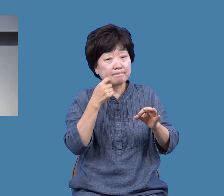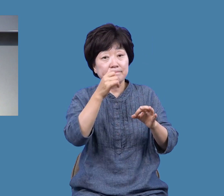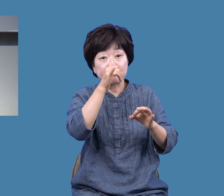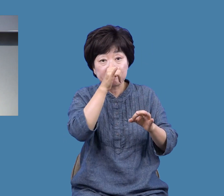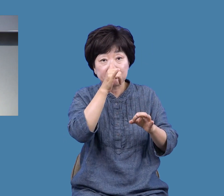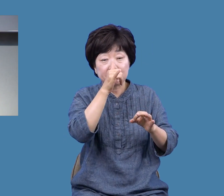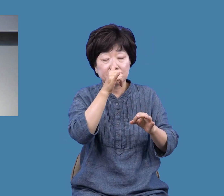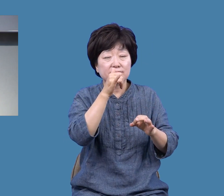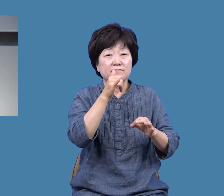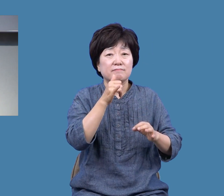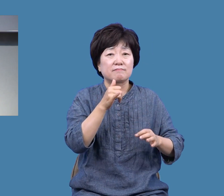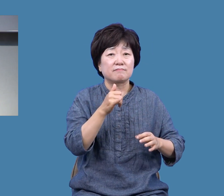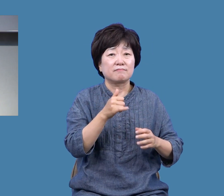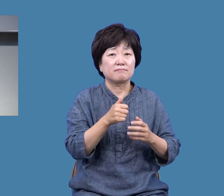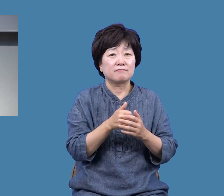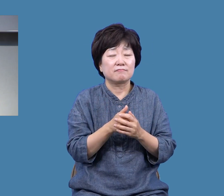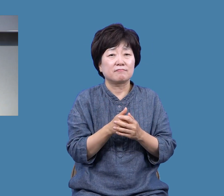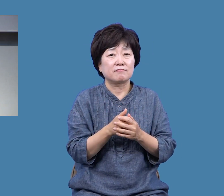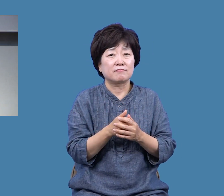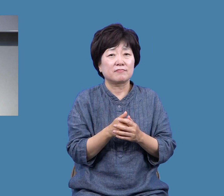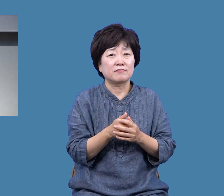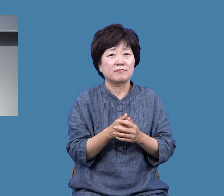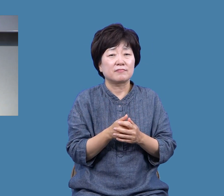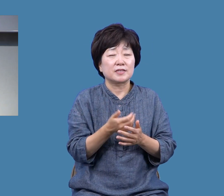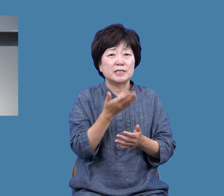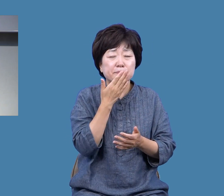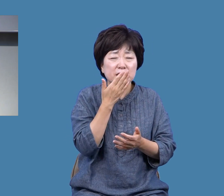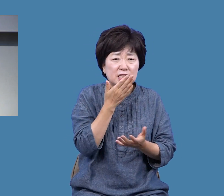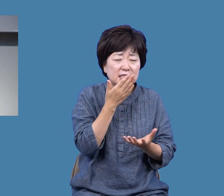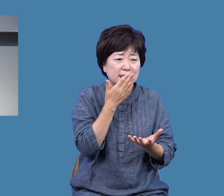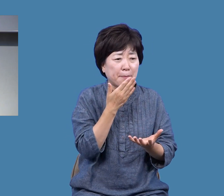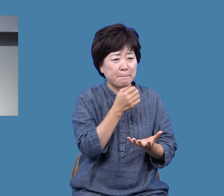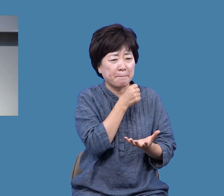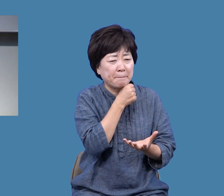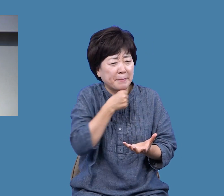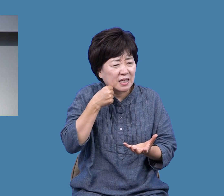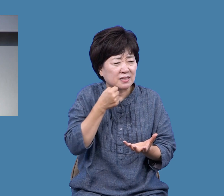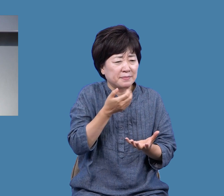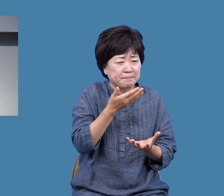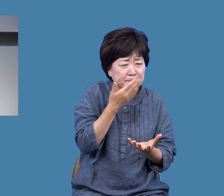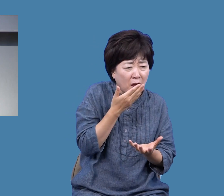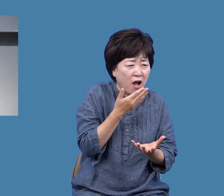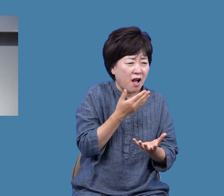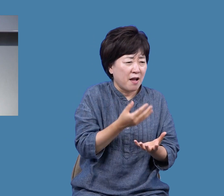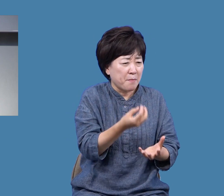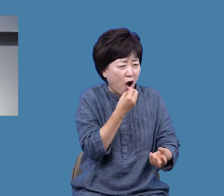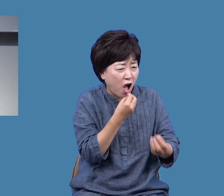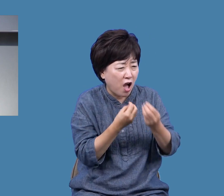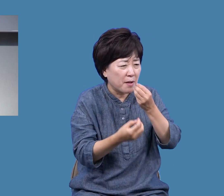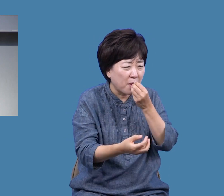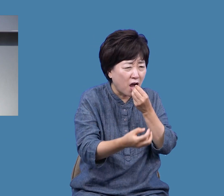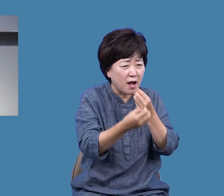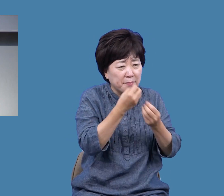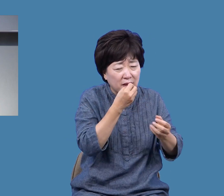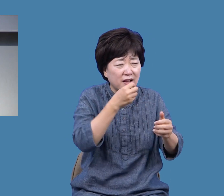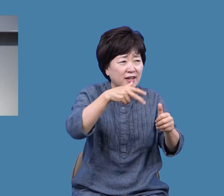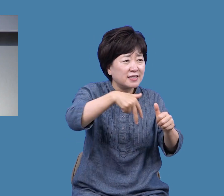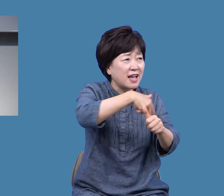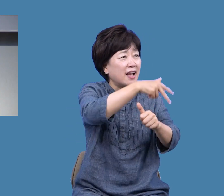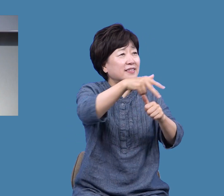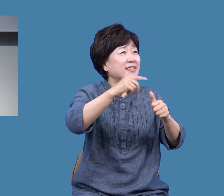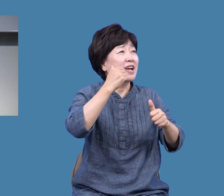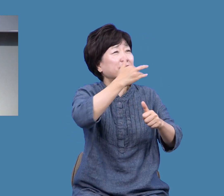거야. 그래서 이 음식의 그 맛있는 맛을 느끼고 자연의 아름다움을